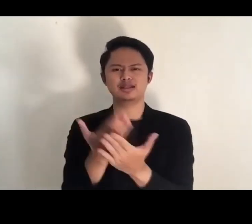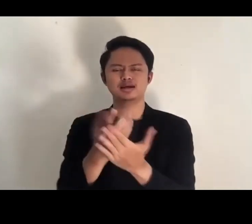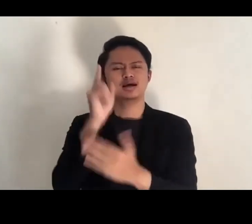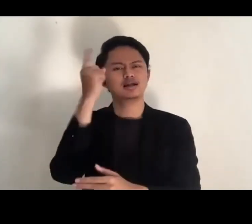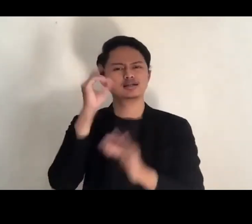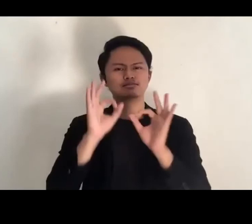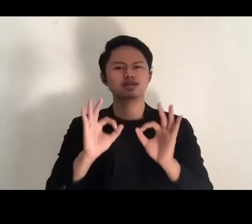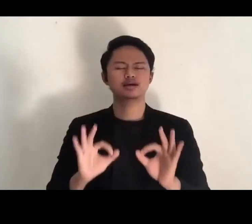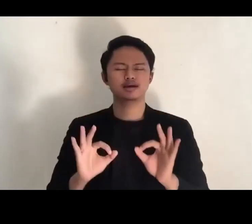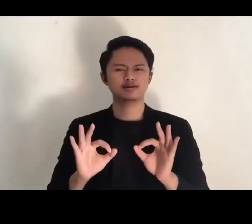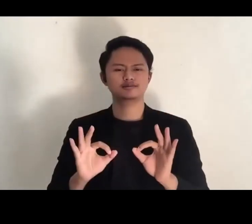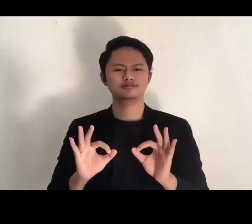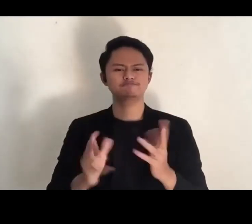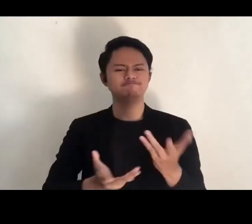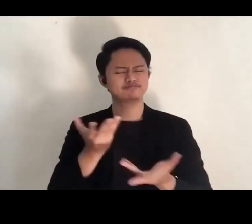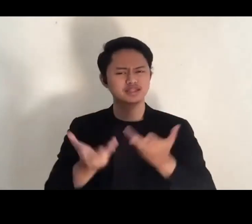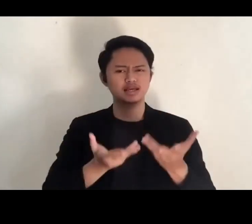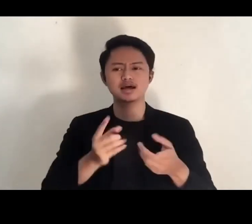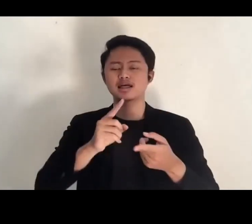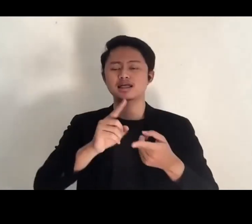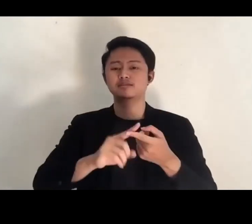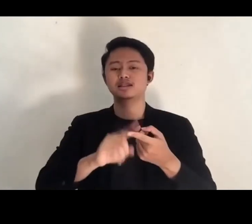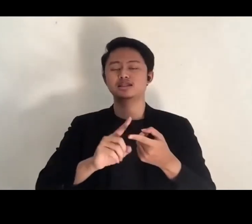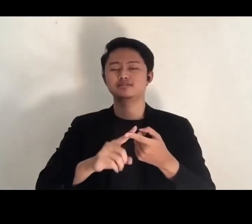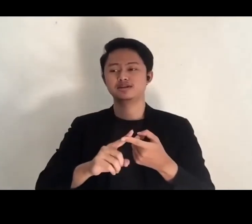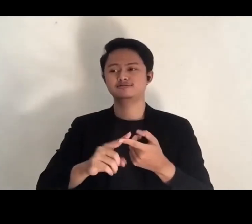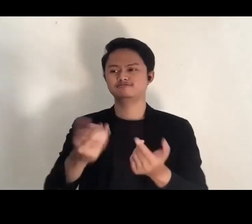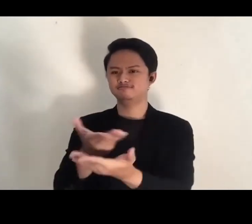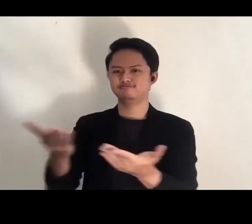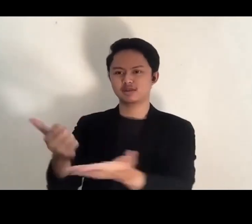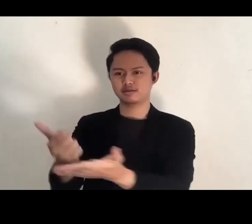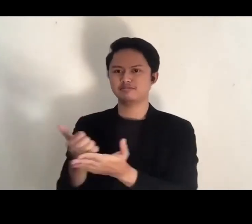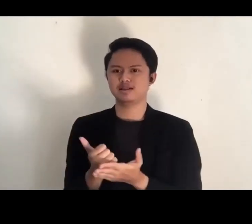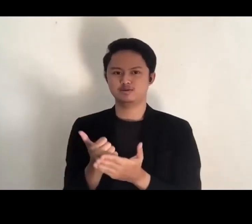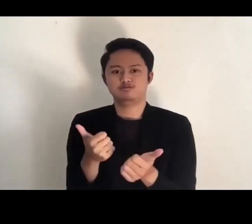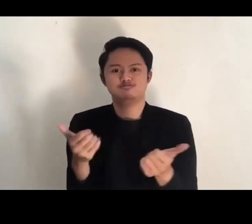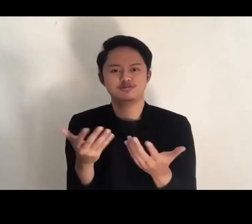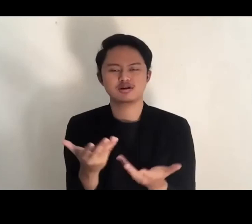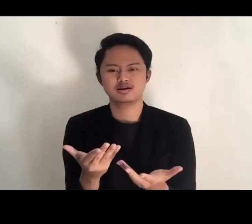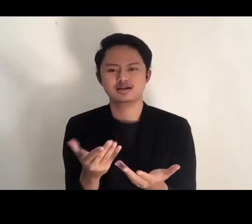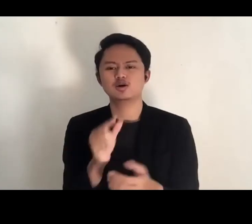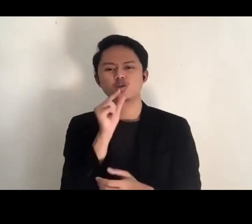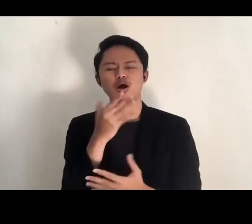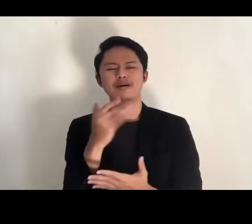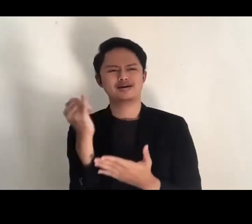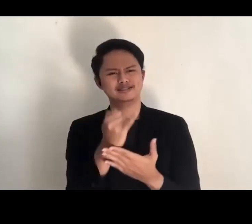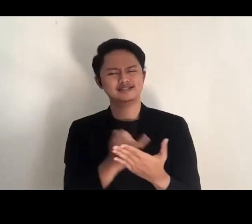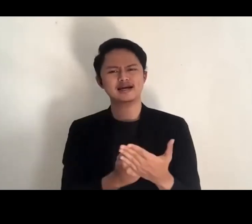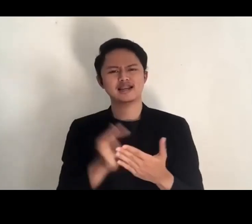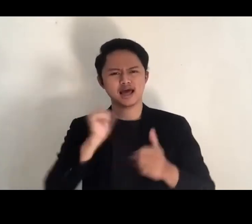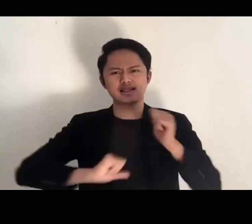bagaimana kiranya kawan-kawan dari mitra membantu kami untuk mendesain